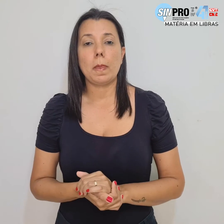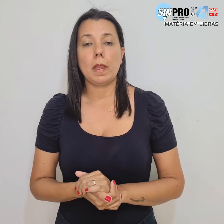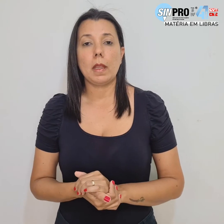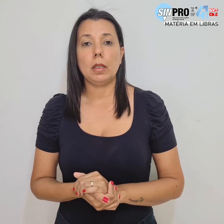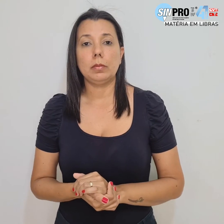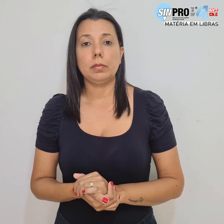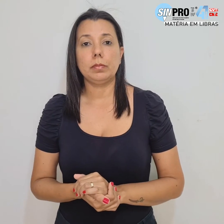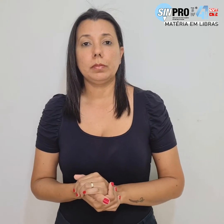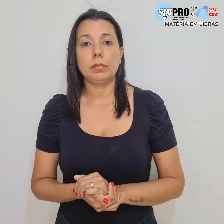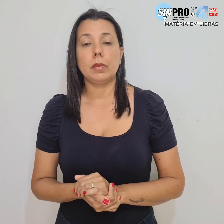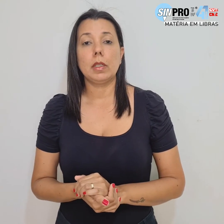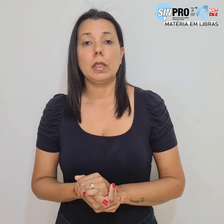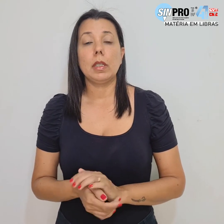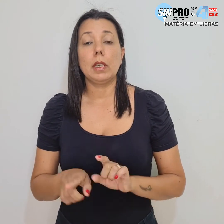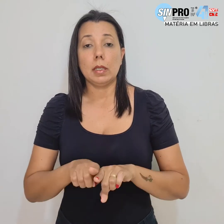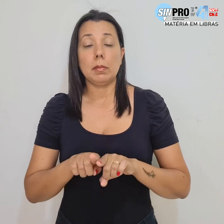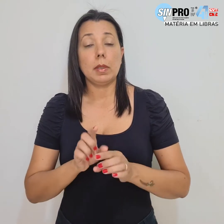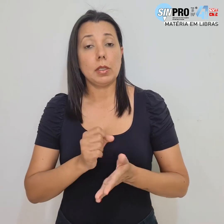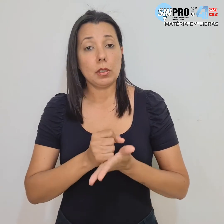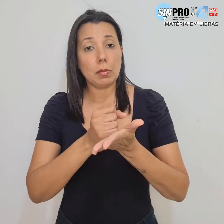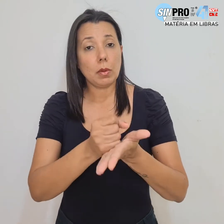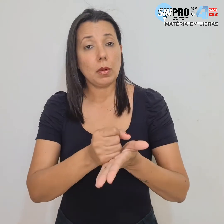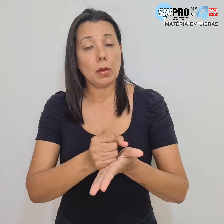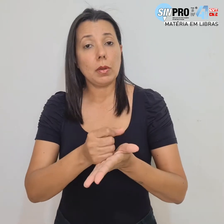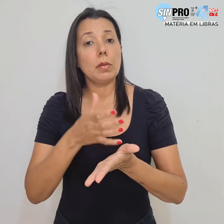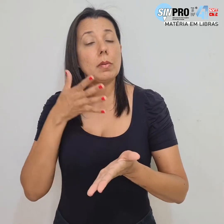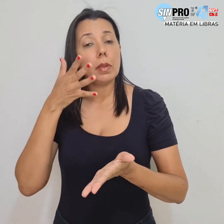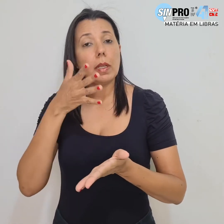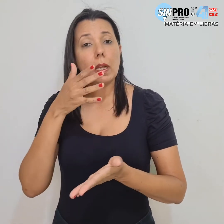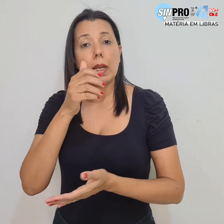de assessoria parlamentar, a DIAP.